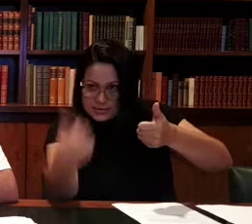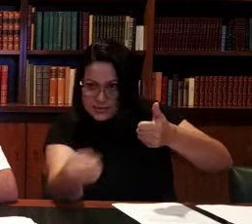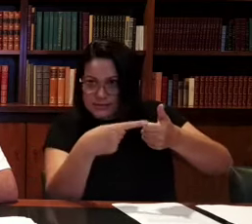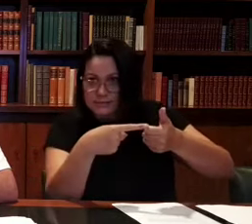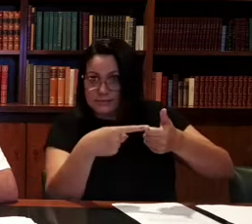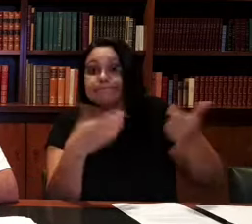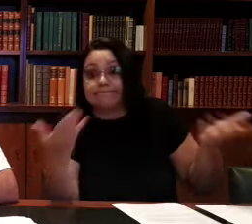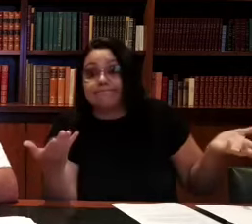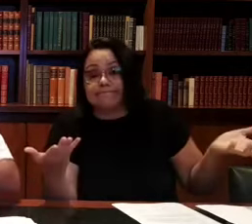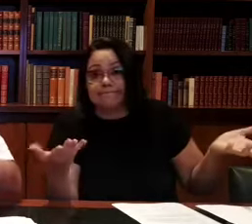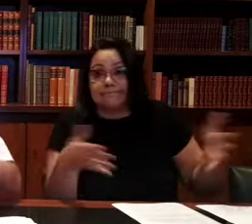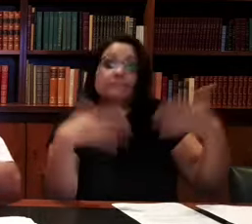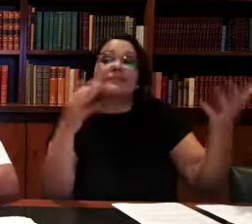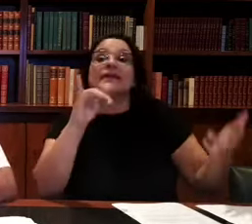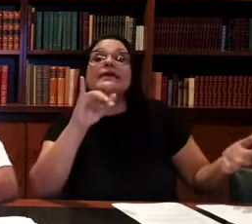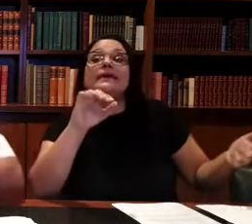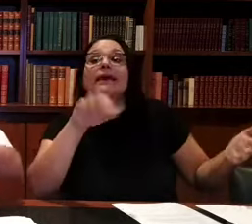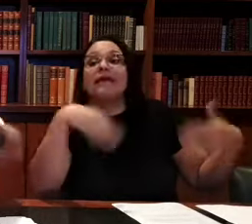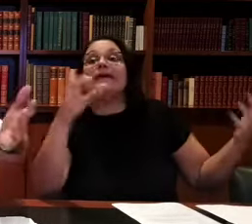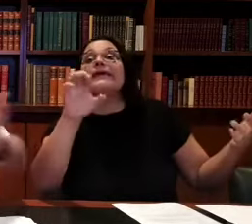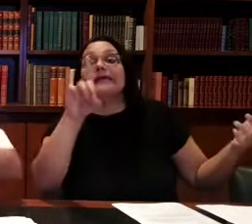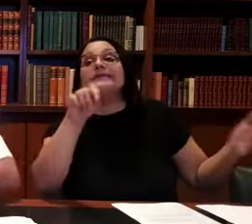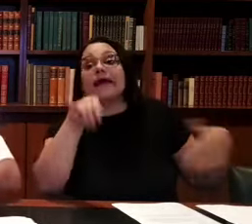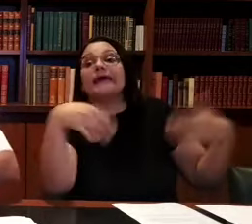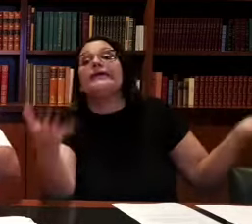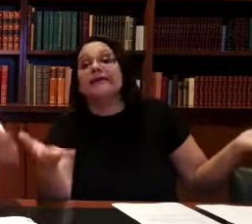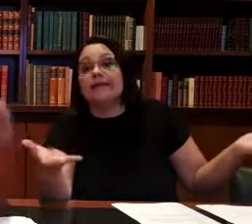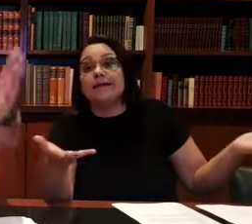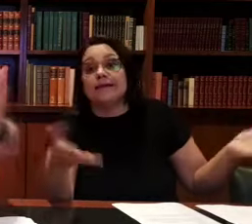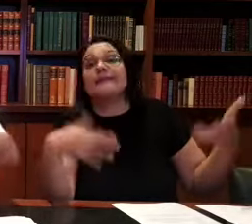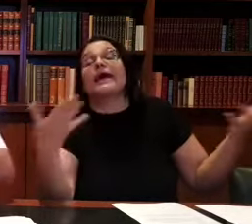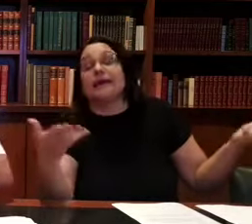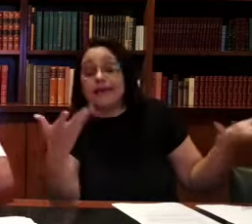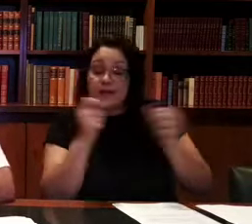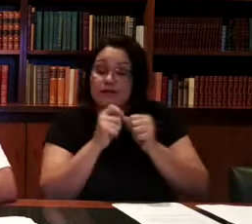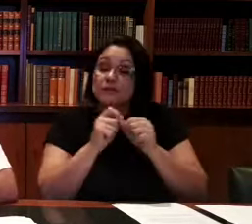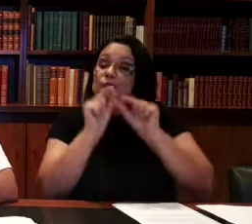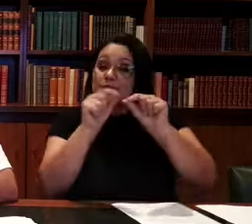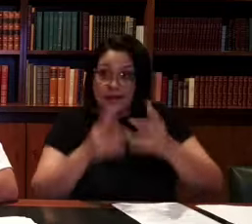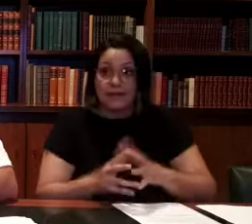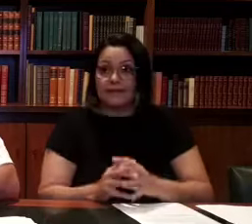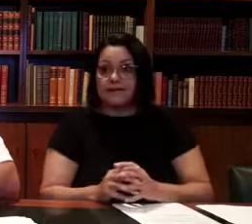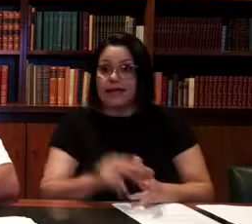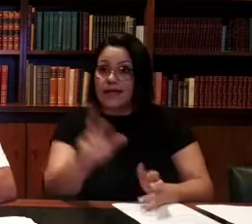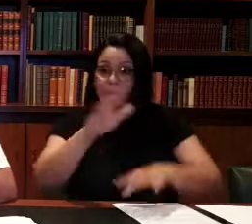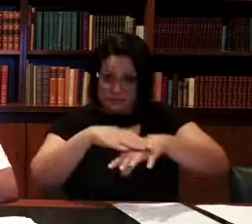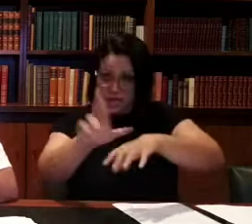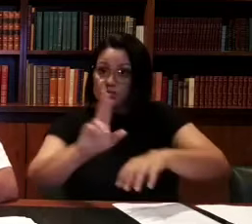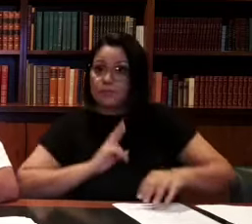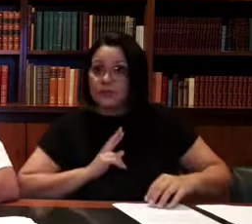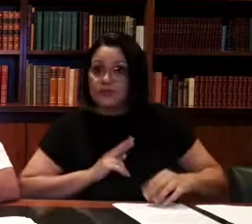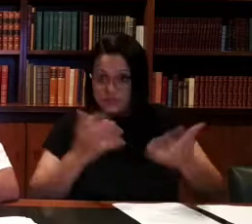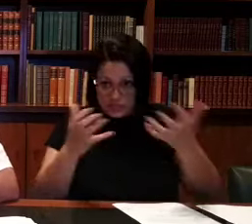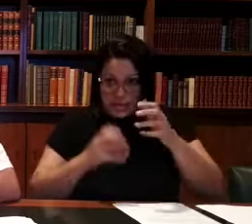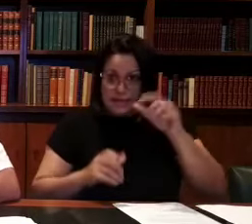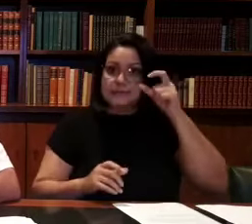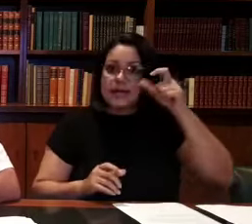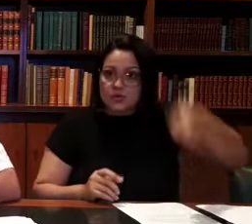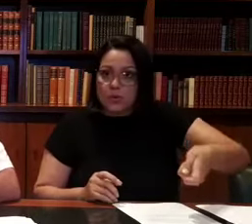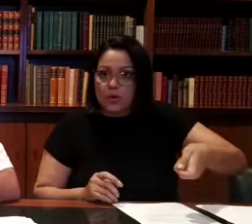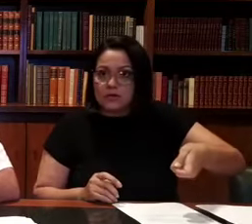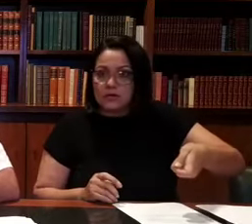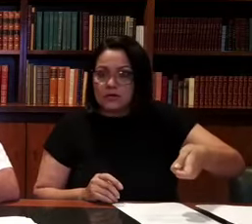oi e daí que daí da tua voz e daí quer que eu faça o quê daí quer que eu faça o quê responde aí se escreve se ela jogou